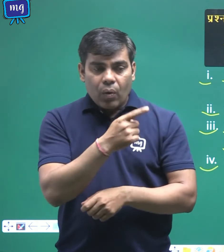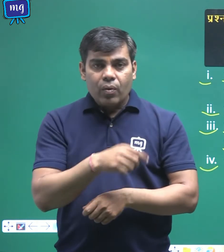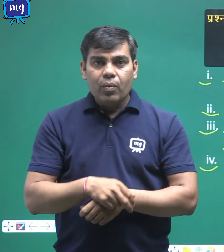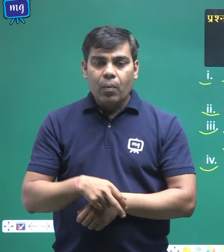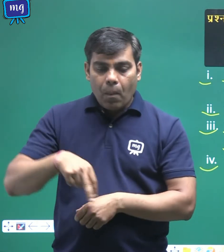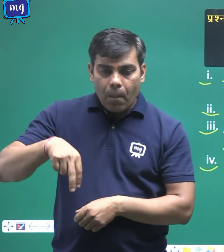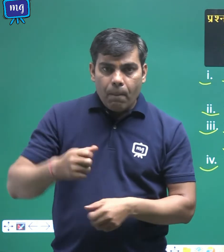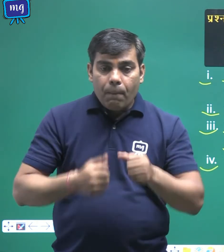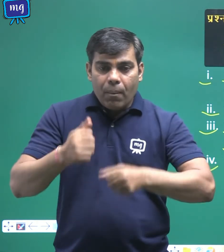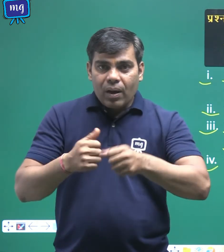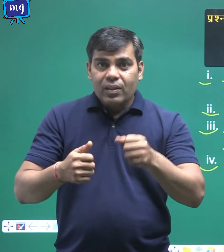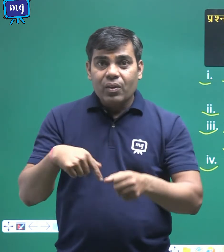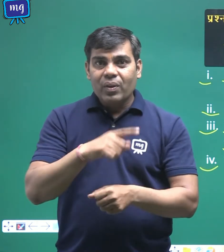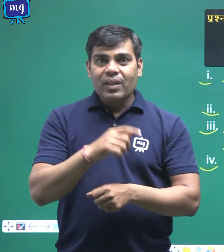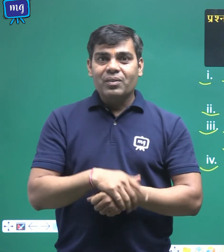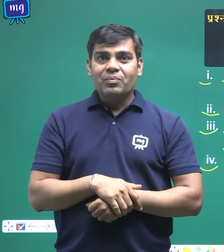भागते हुए